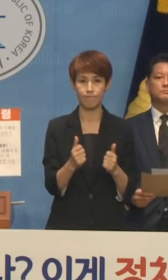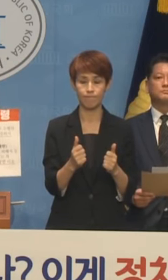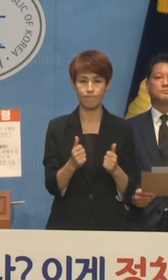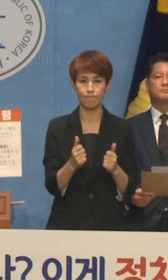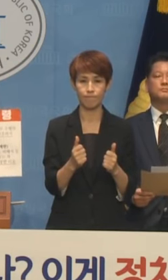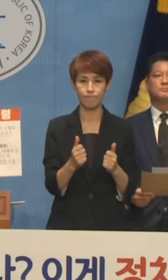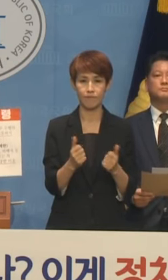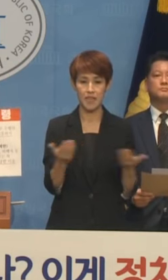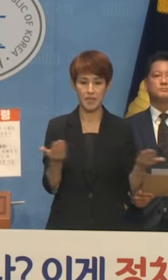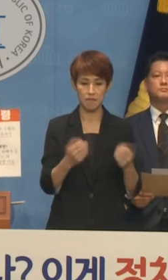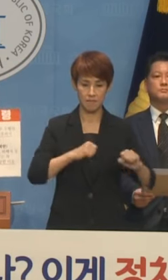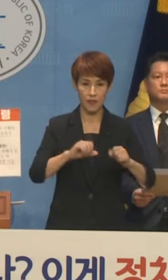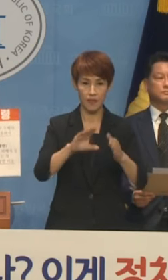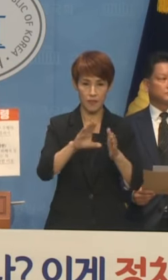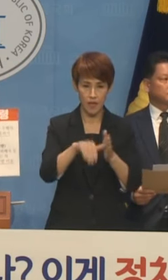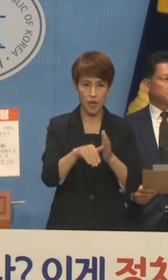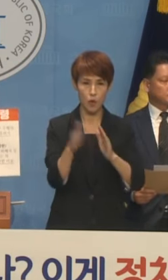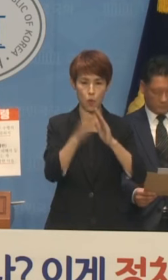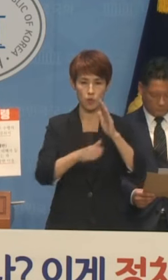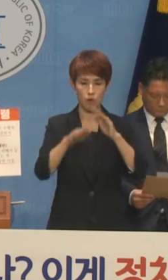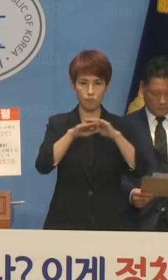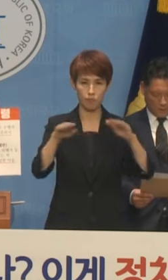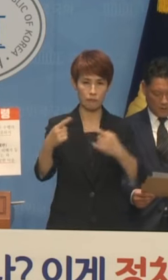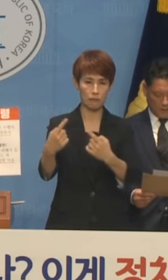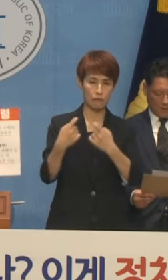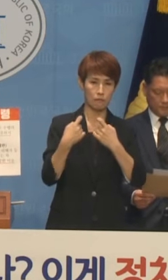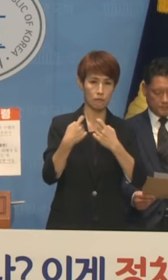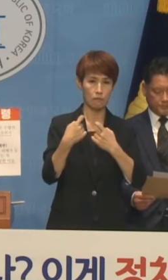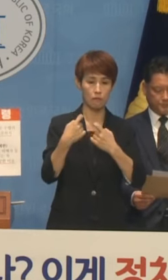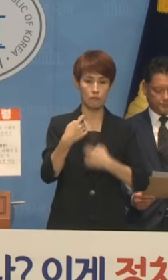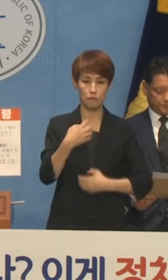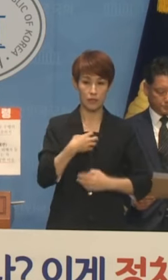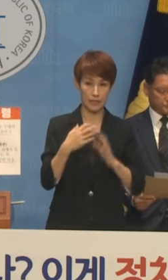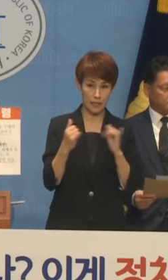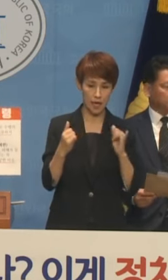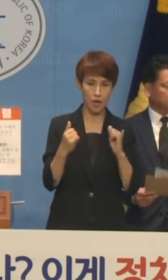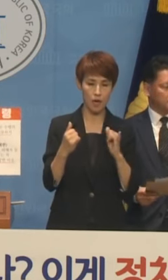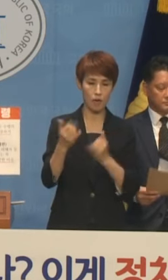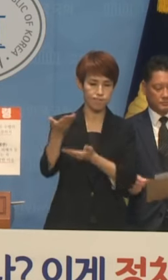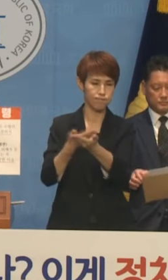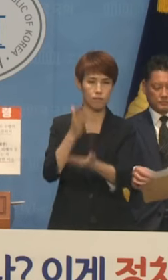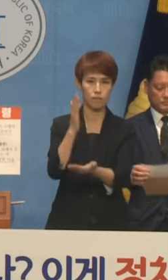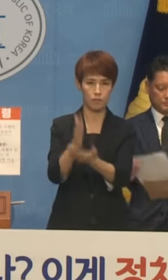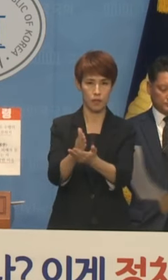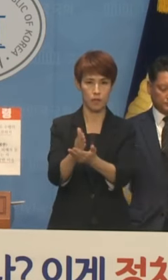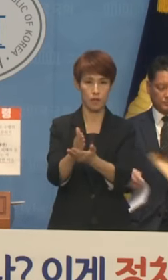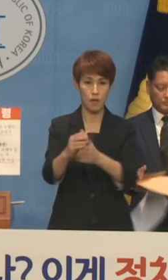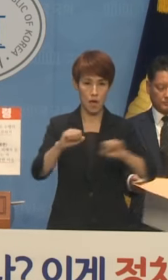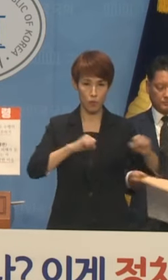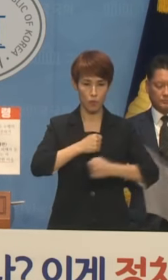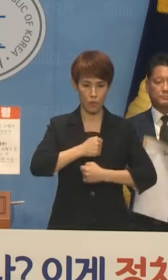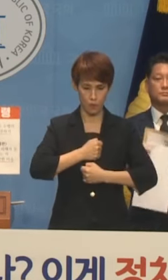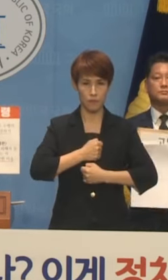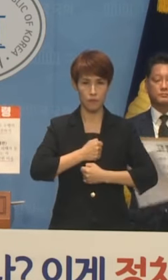검사는 직무 수행의 공정성을 의심받을 우려가 있는 자와 교류하지 아니하며 그 처신에